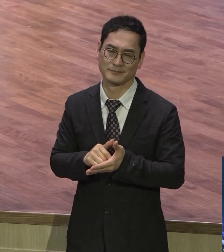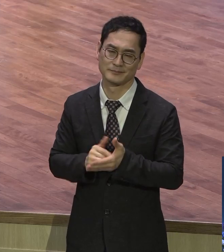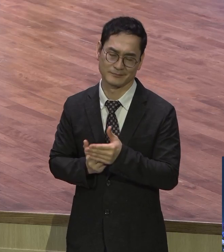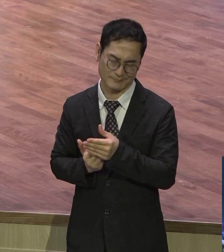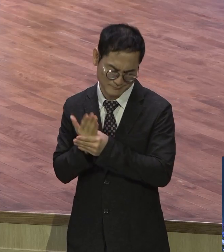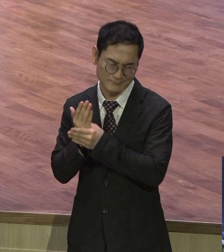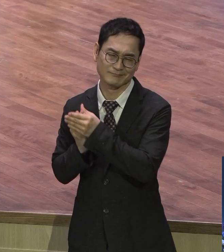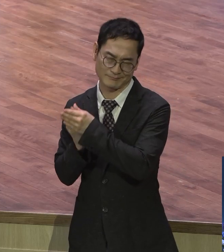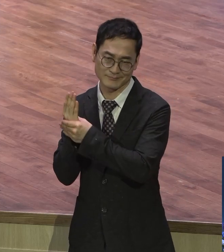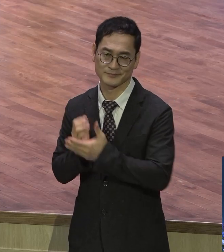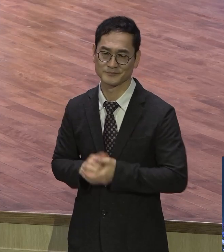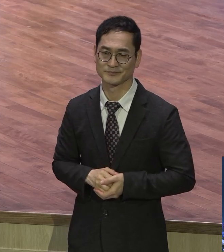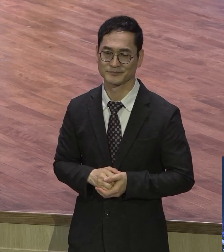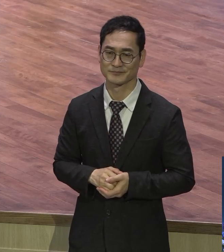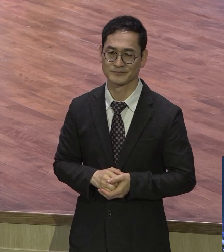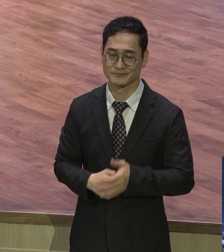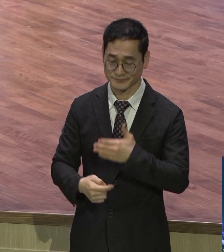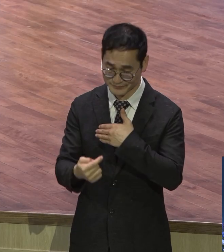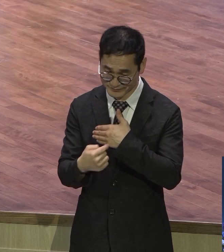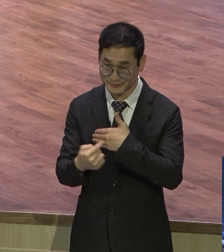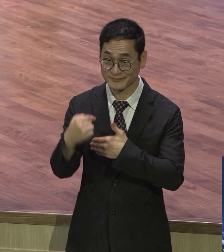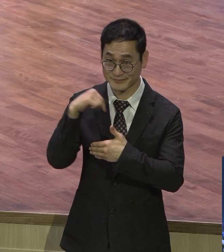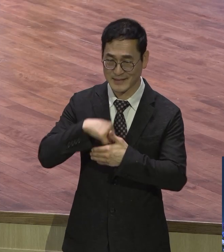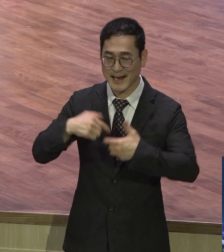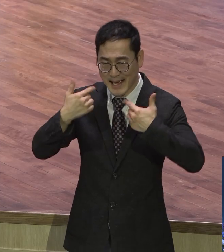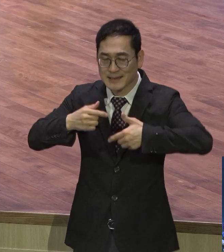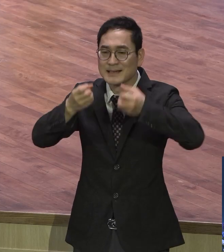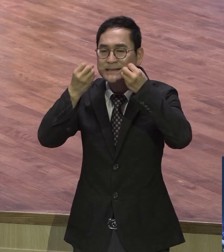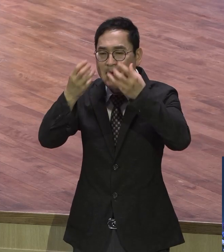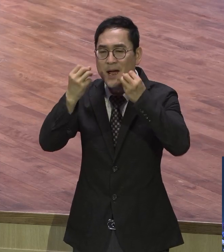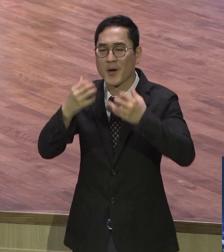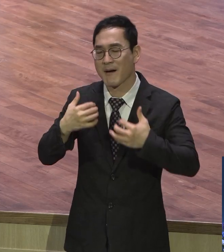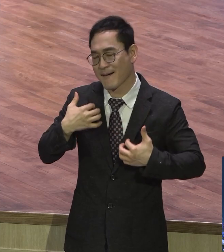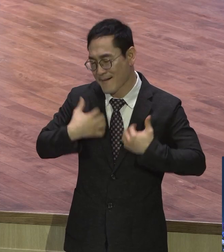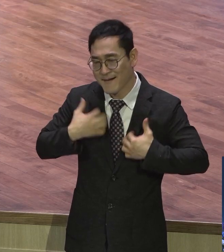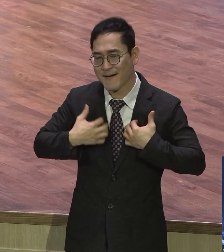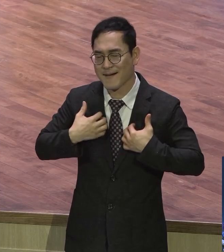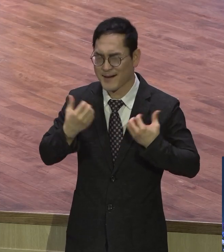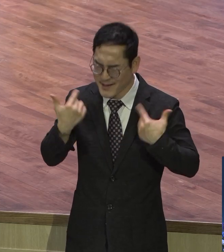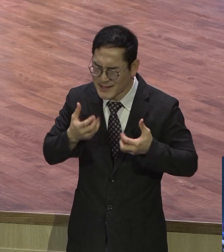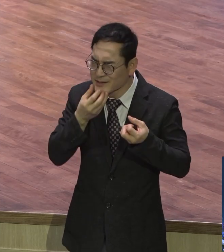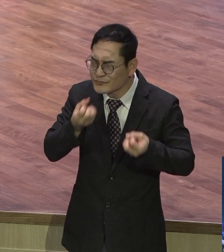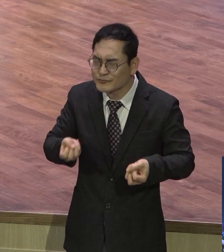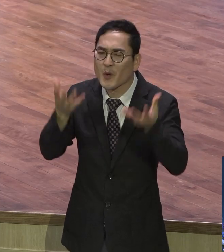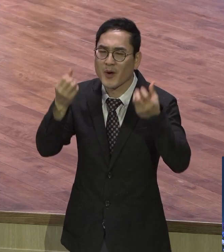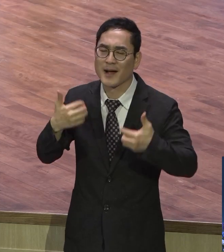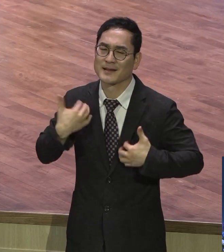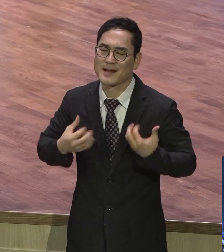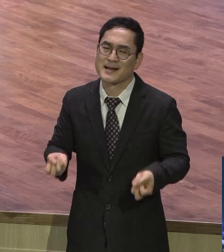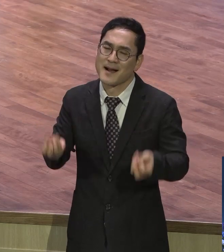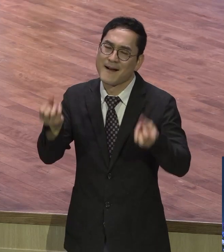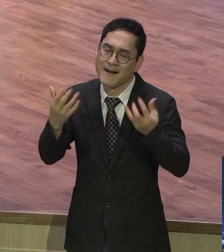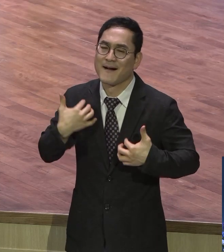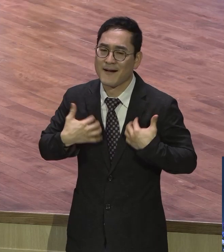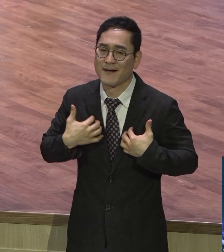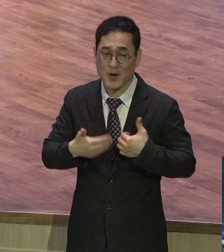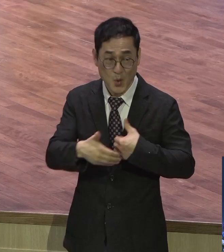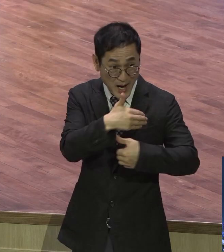외적으로 내적으로 늘 새로운 신나게 즐겁게 늘 축제 늘 잔치예요 환경